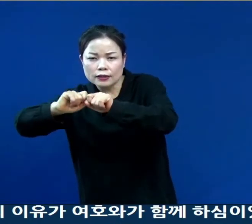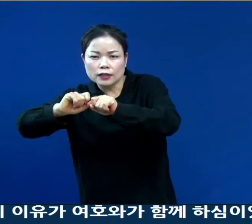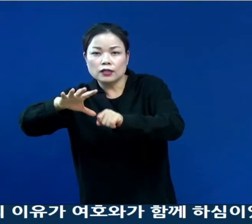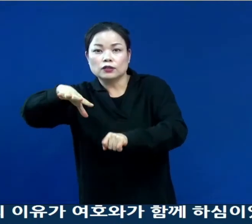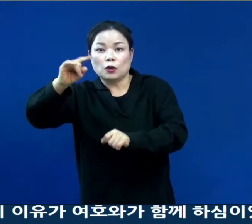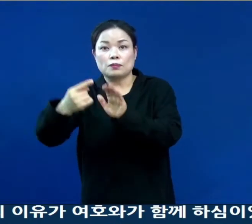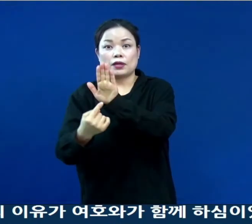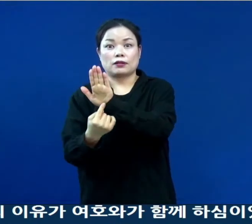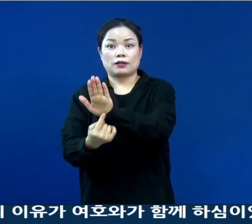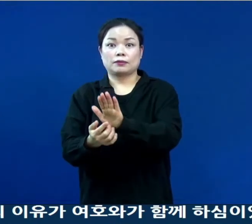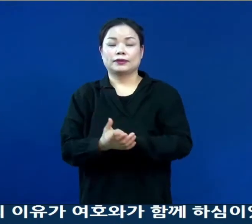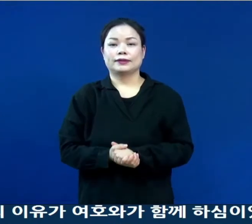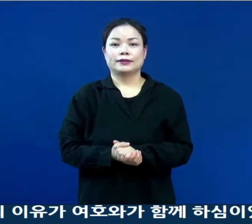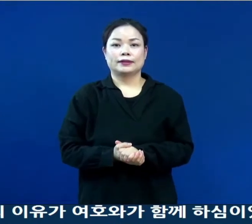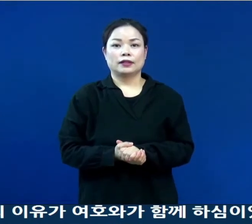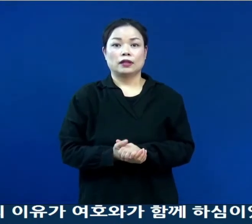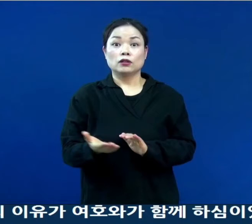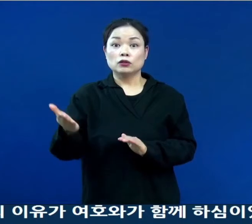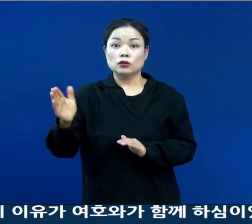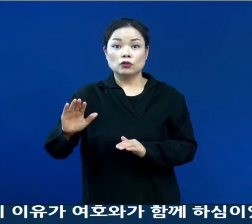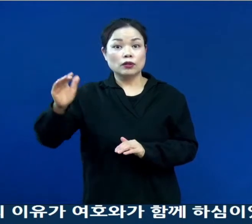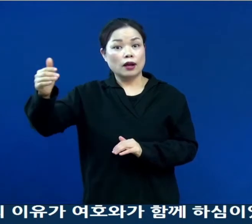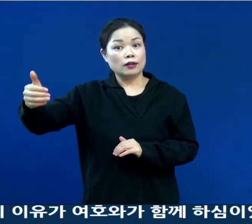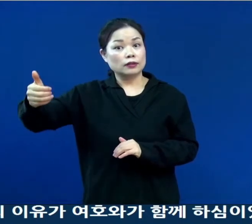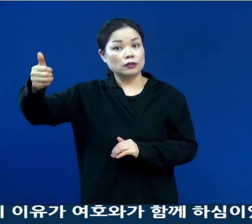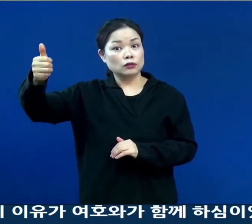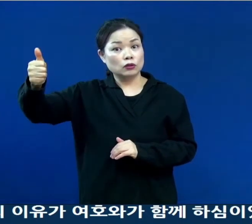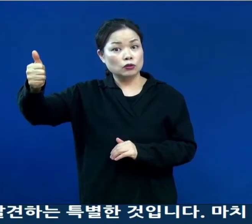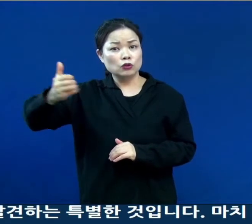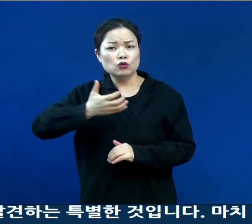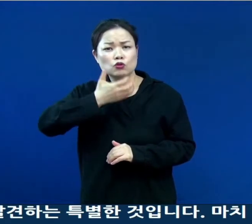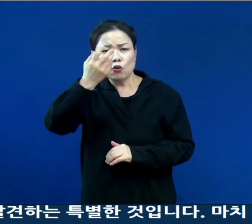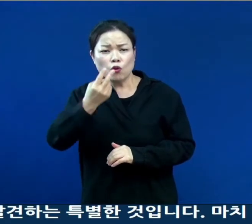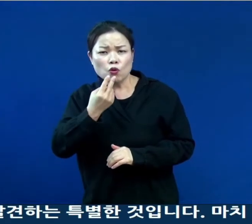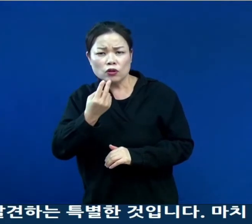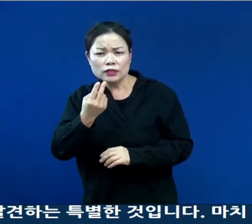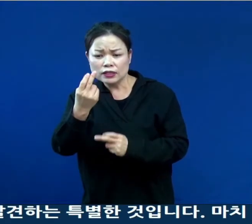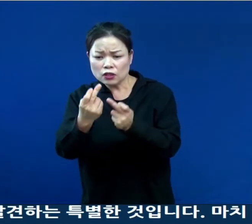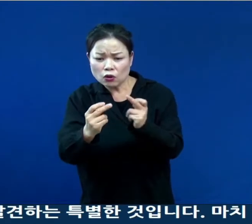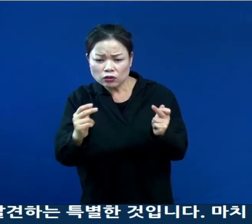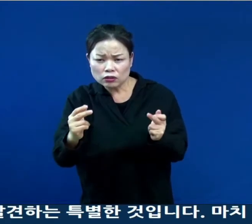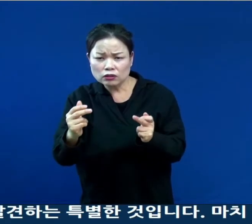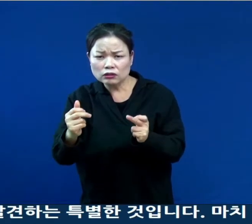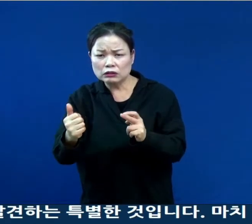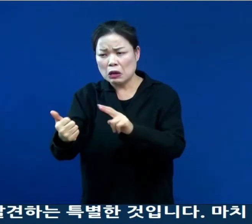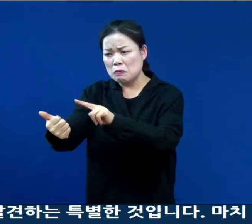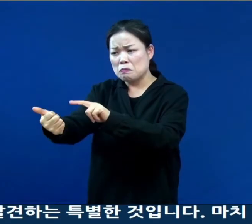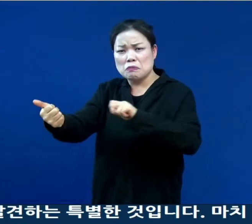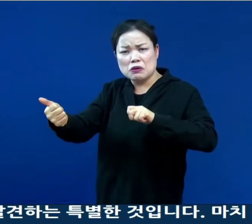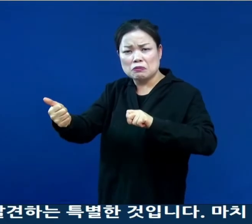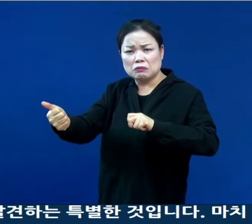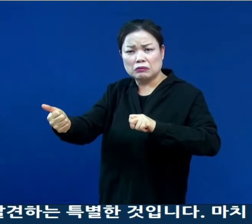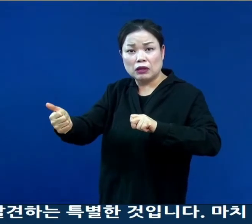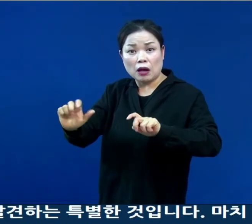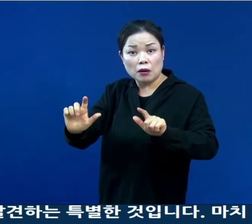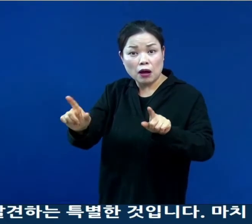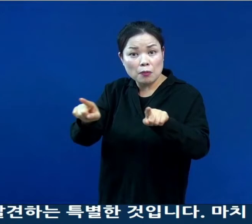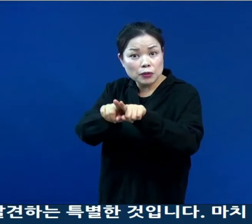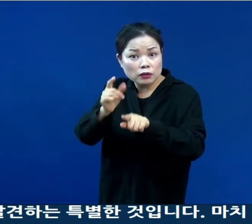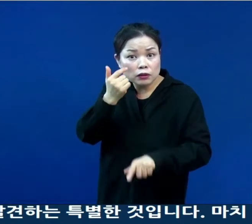합니다. 그런데 하나님께서 요셉이 형제들에게 미움을 받을 때는 함께 하지 않았습니까?